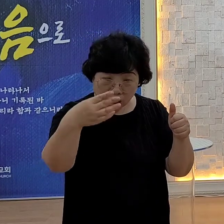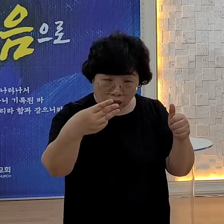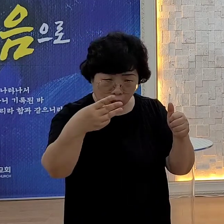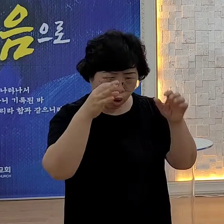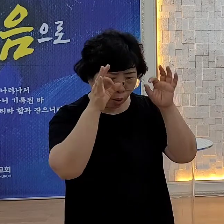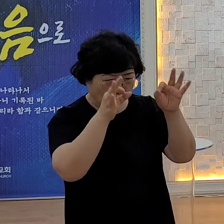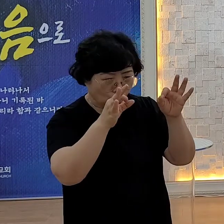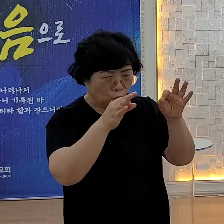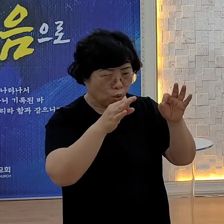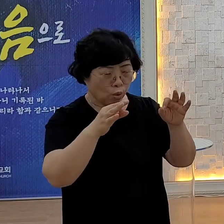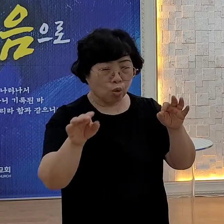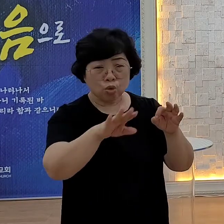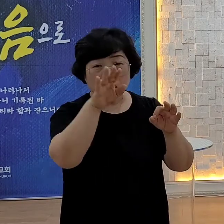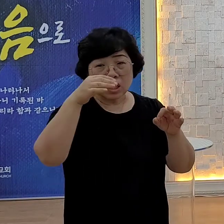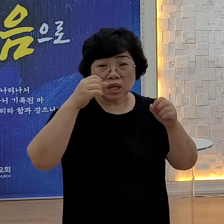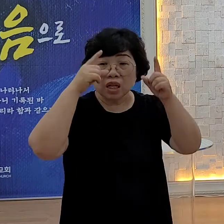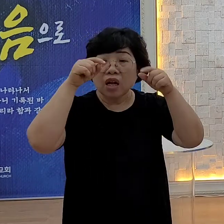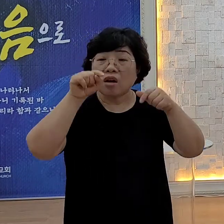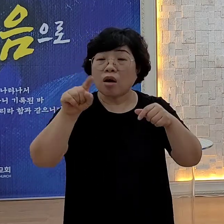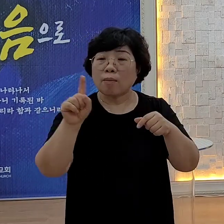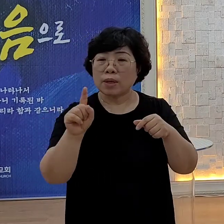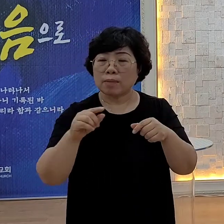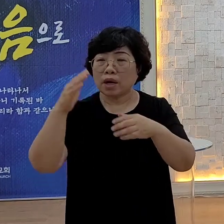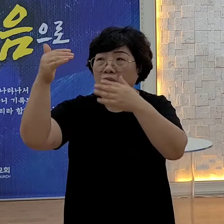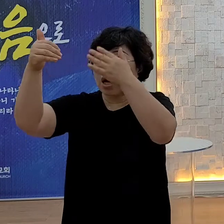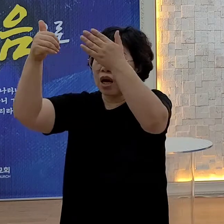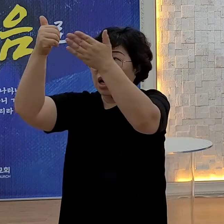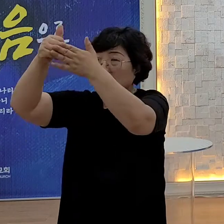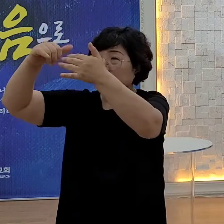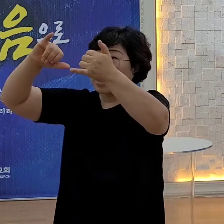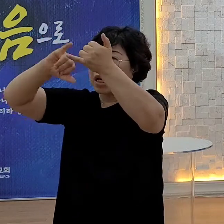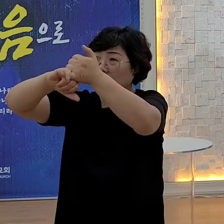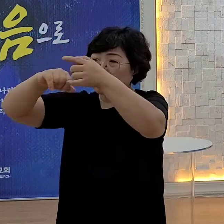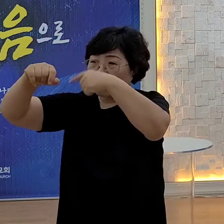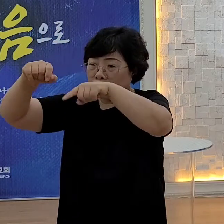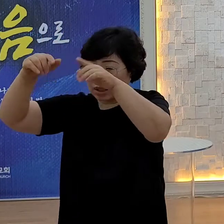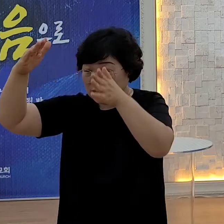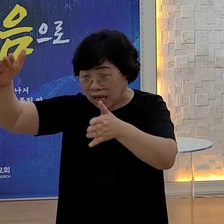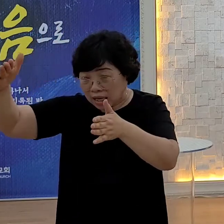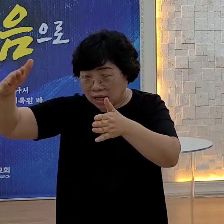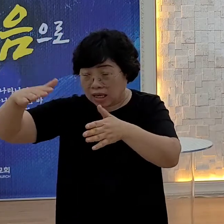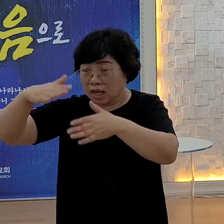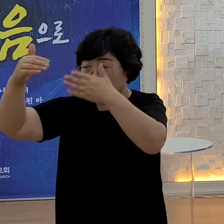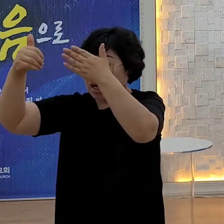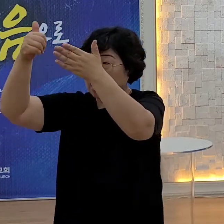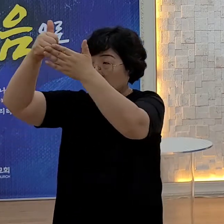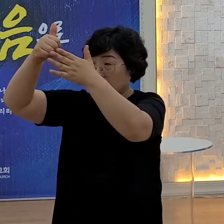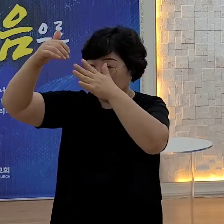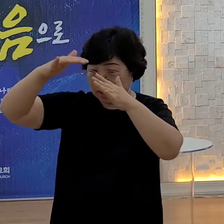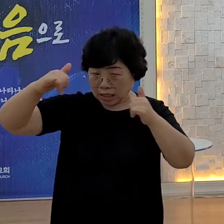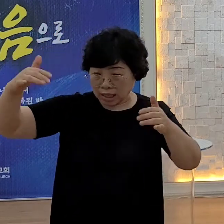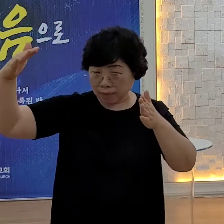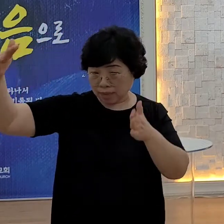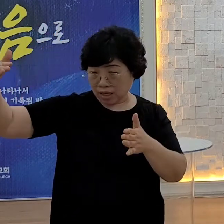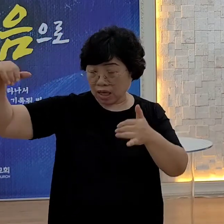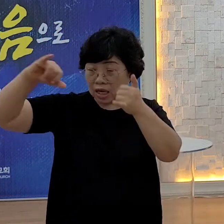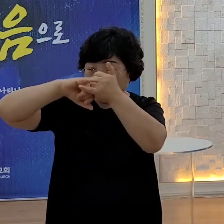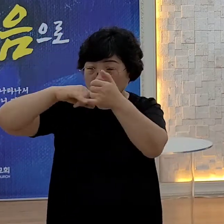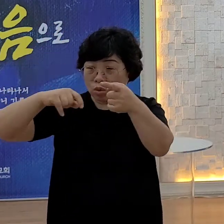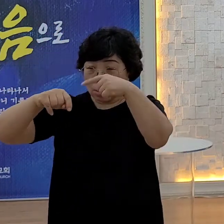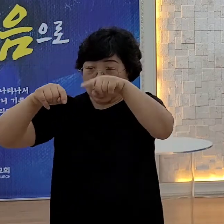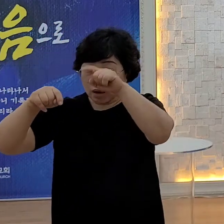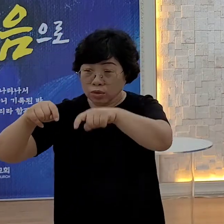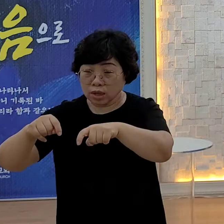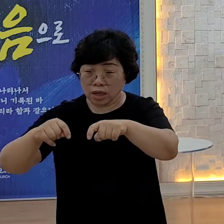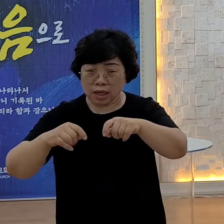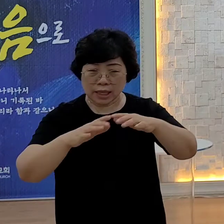인간의 생각이 개입될 때 분명히 하나님께서 어떤 약속을 주셨는데 우리가 그걸 믿지 못하고 우리 인간적인